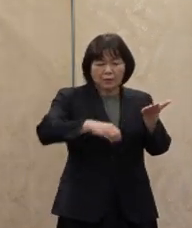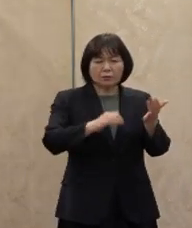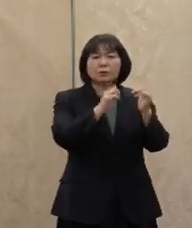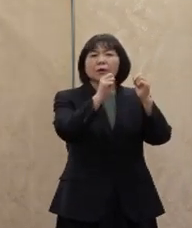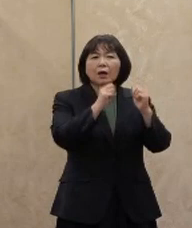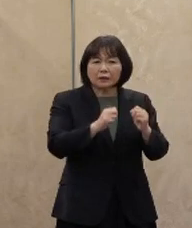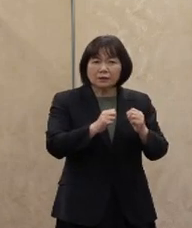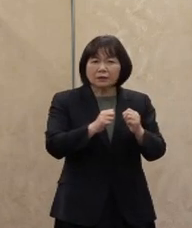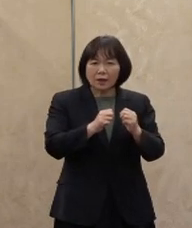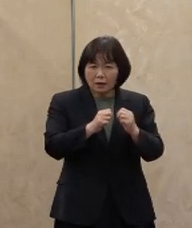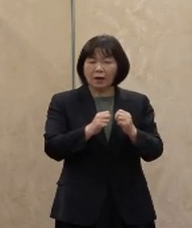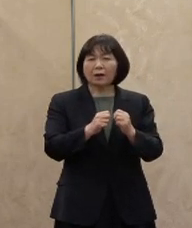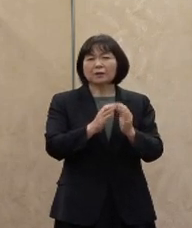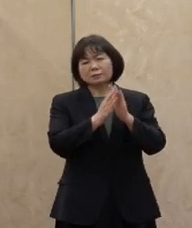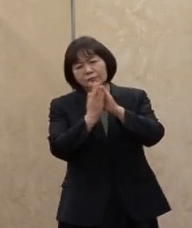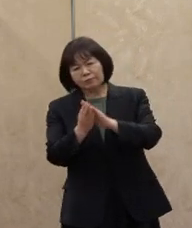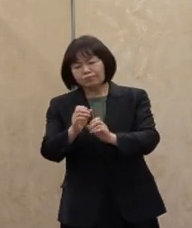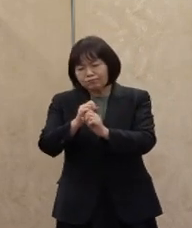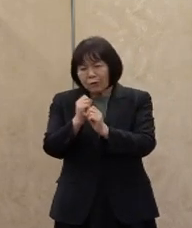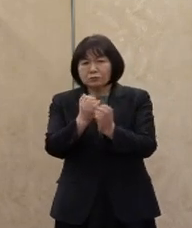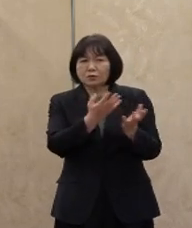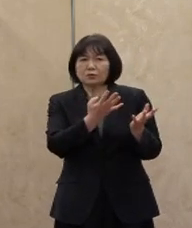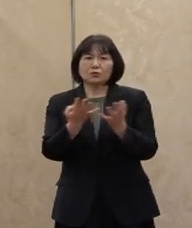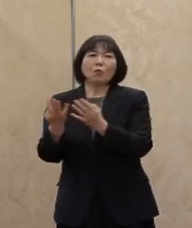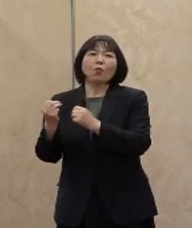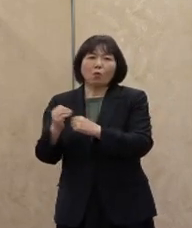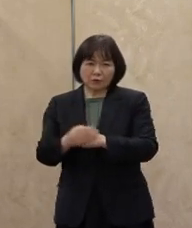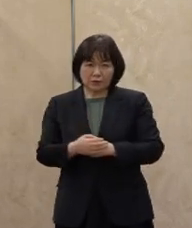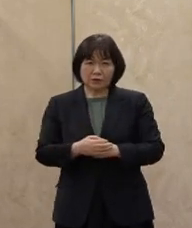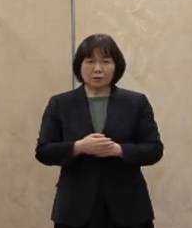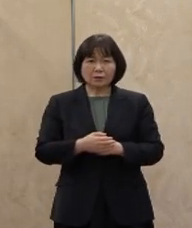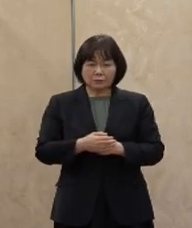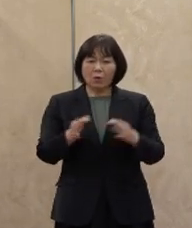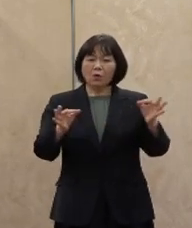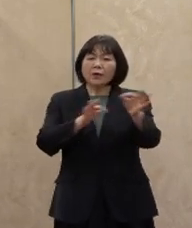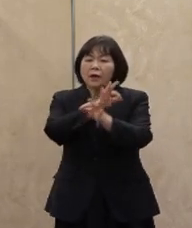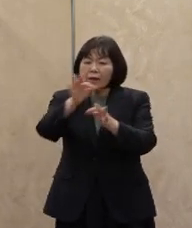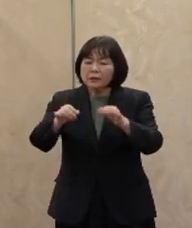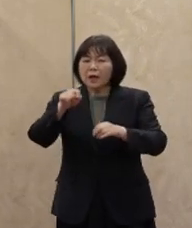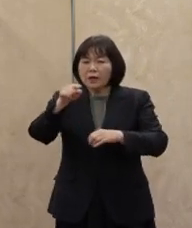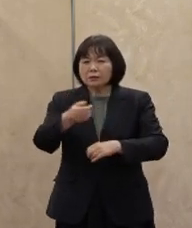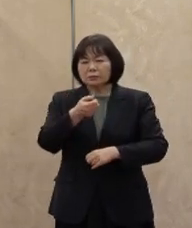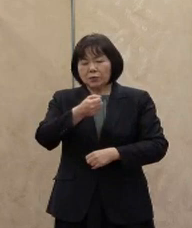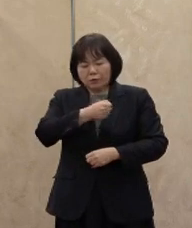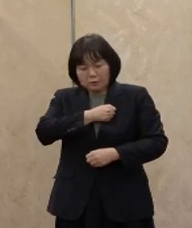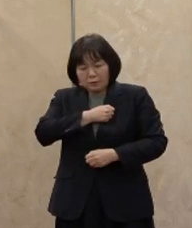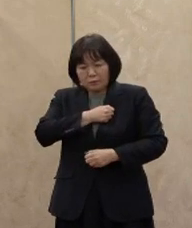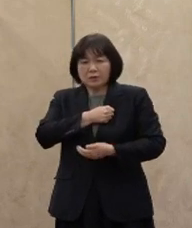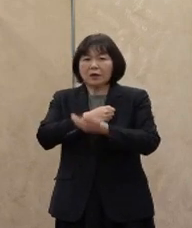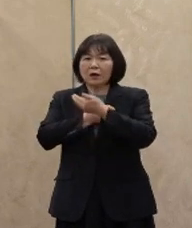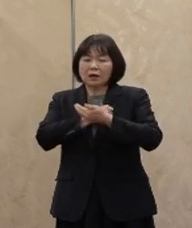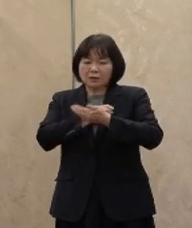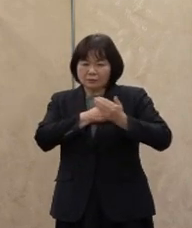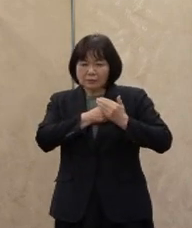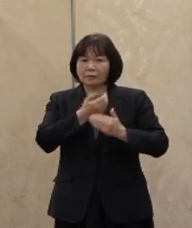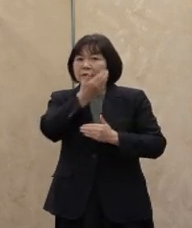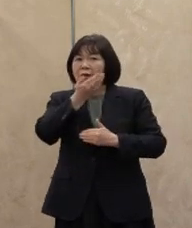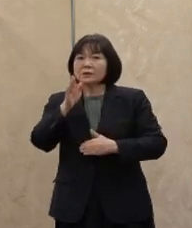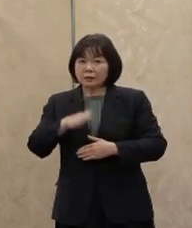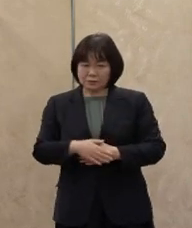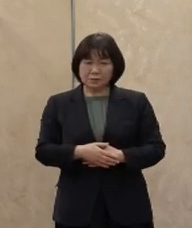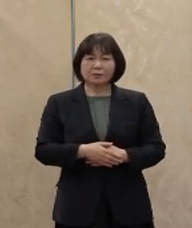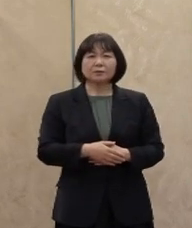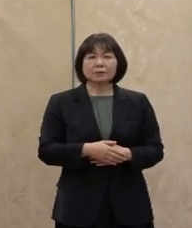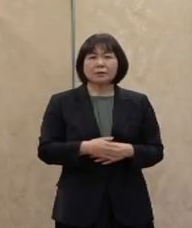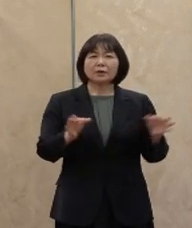される、そういったデータもあると。まさにそういった意味では命なんです、経済の方も。なのでその経済を止めるっていうこの本当に強烈な副